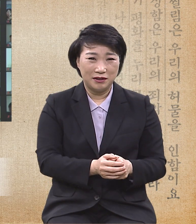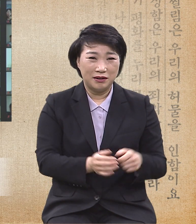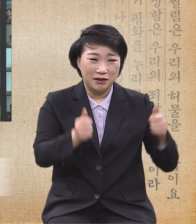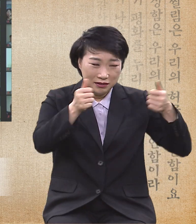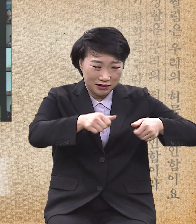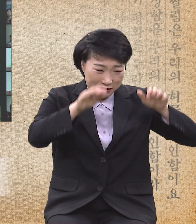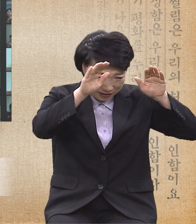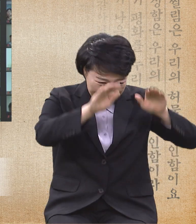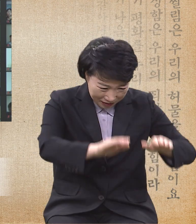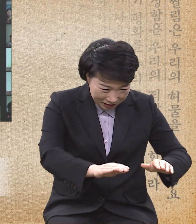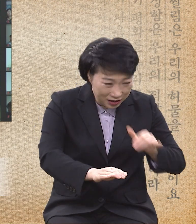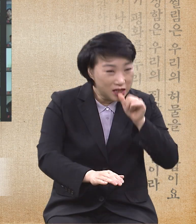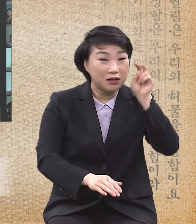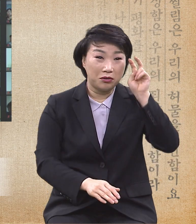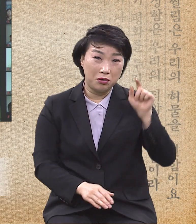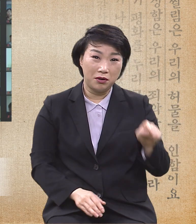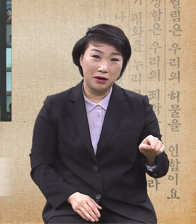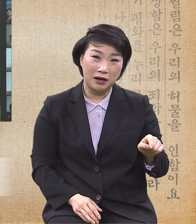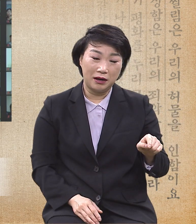숭배합니다.